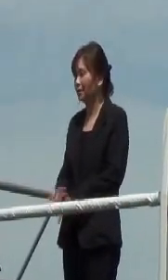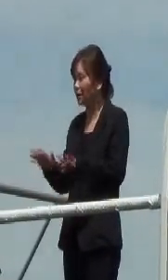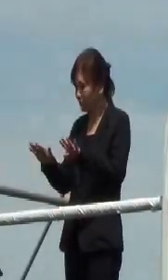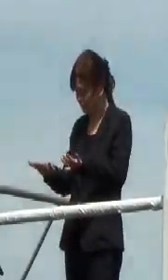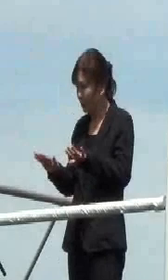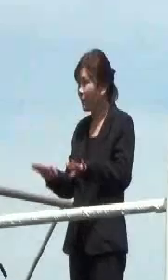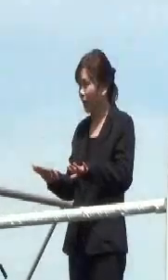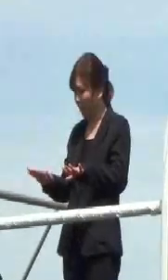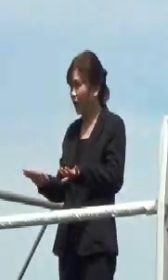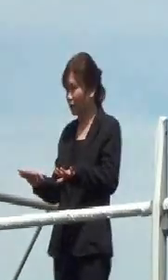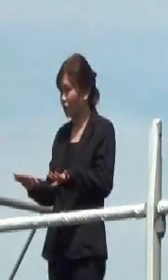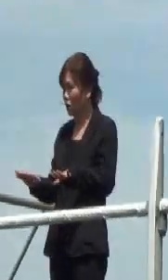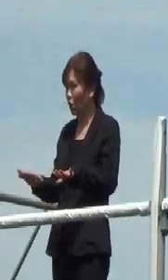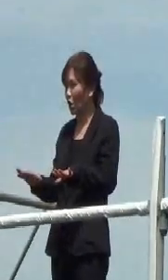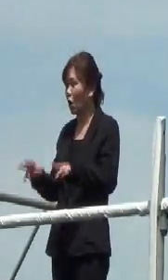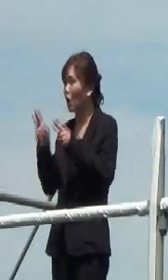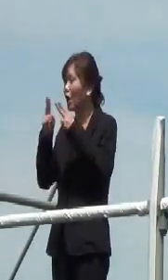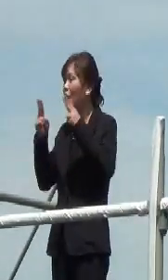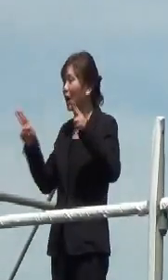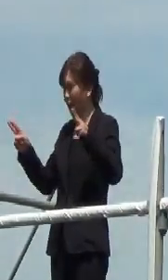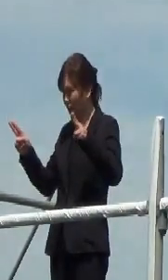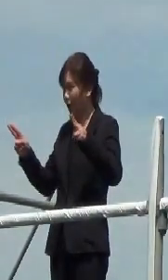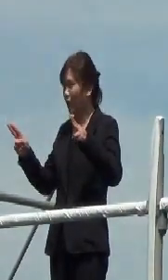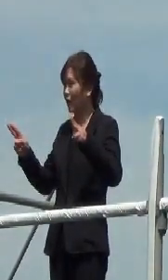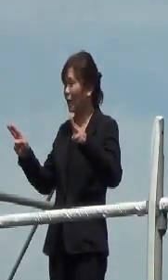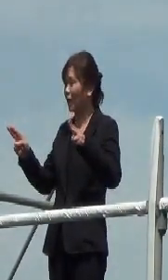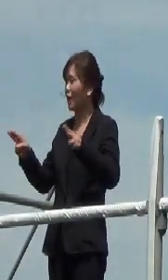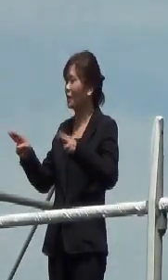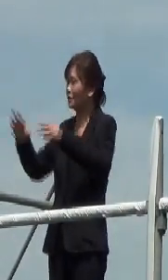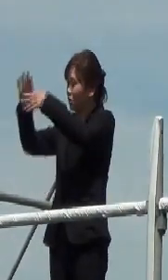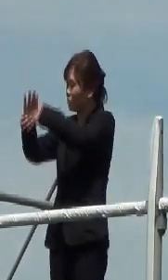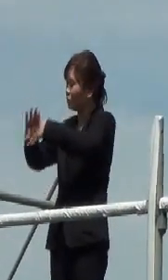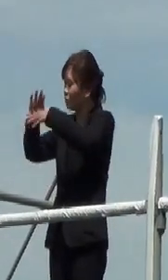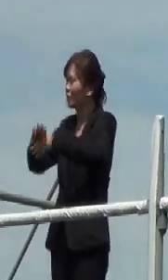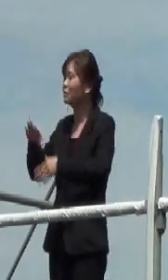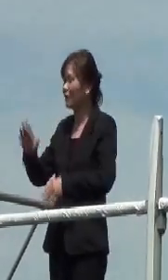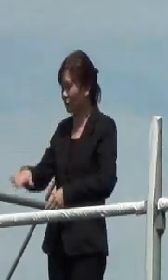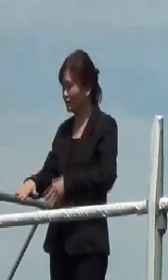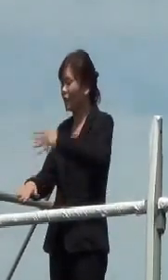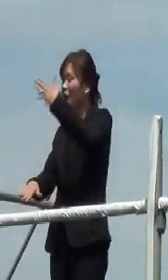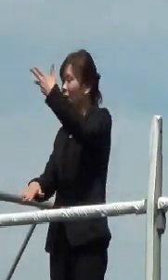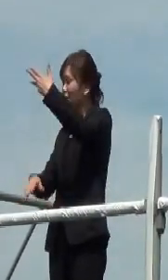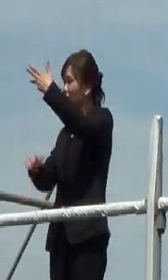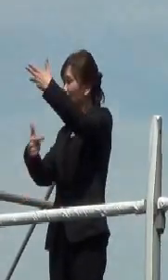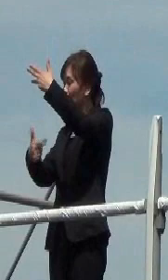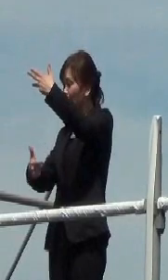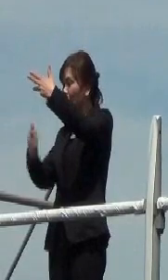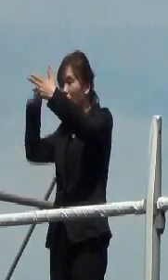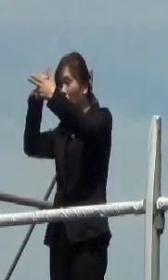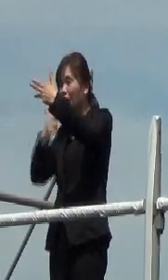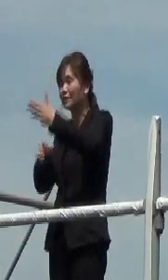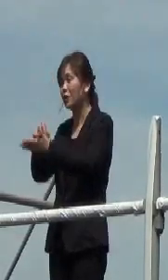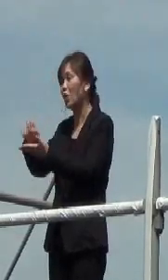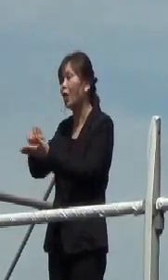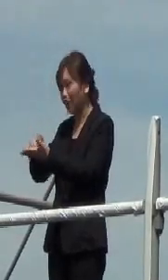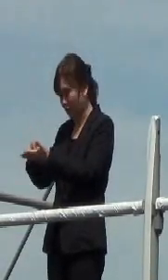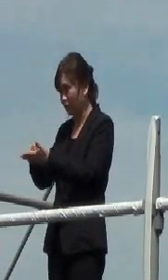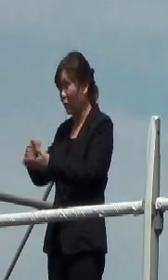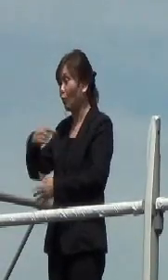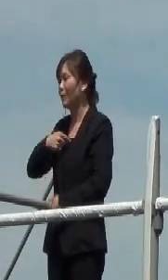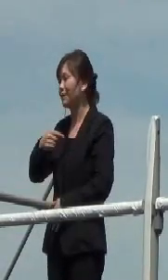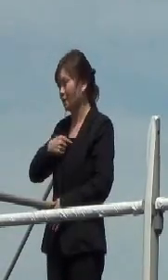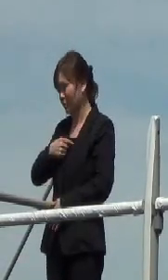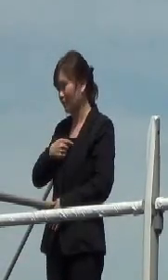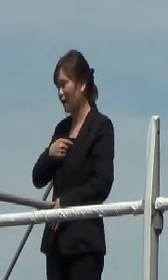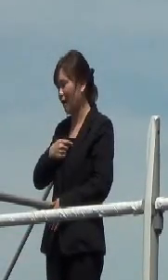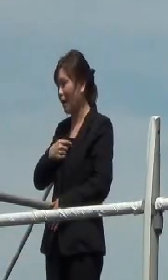今の歌詞にもありましたけれども、8月6日の朝と書く、私は父を8月